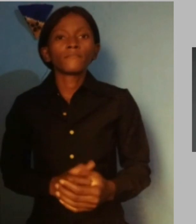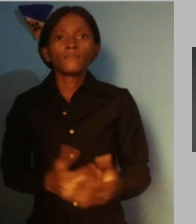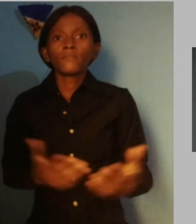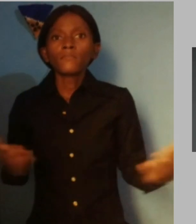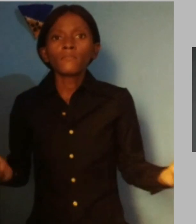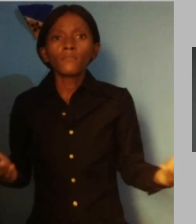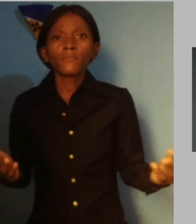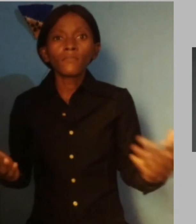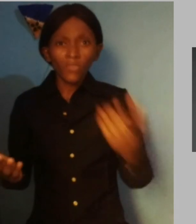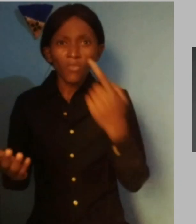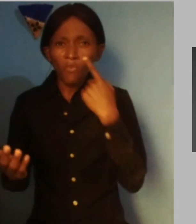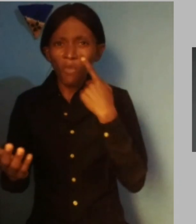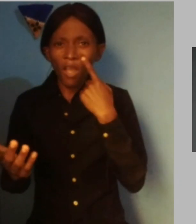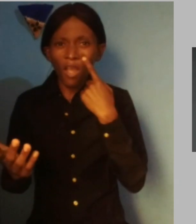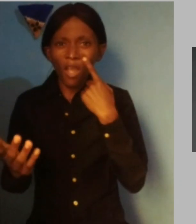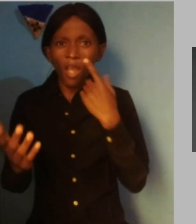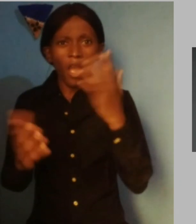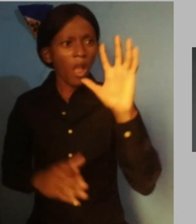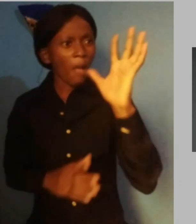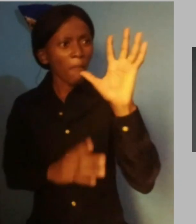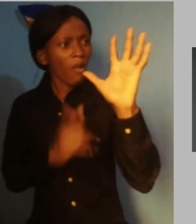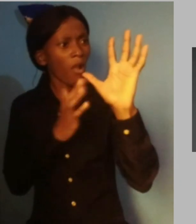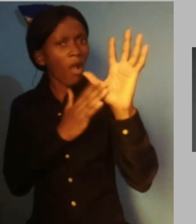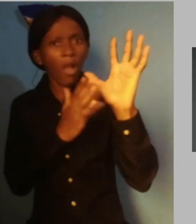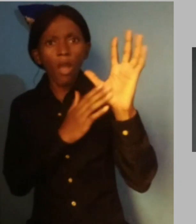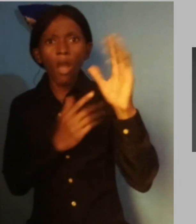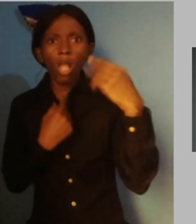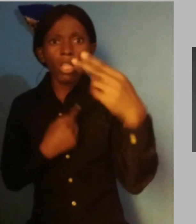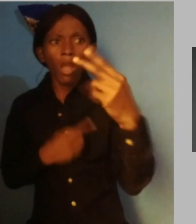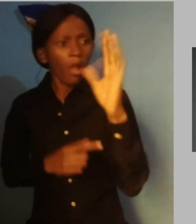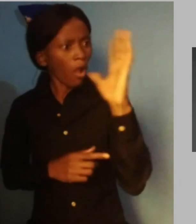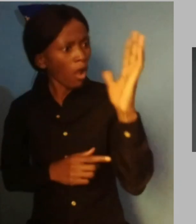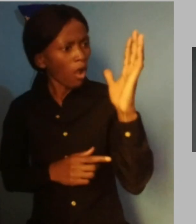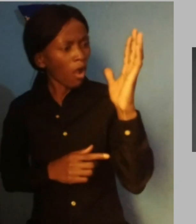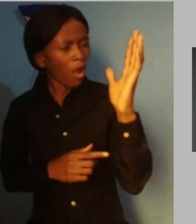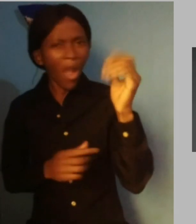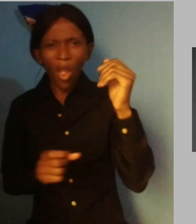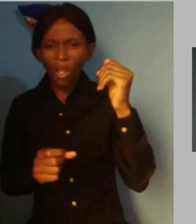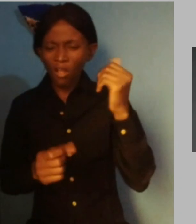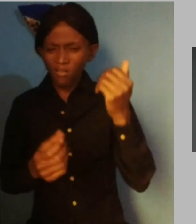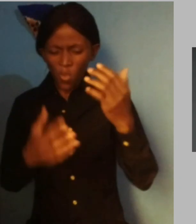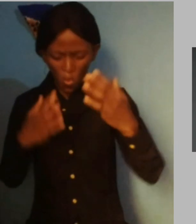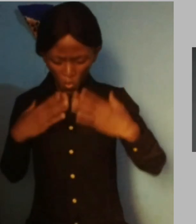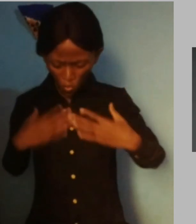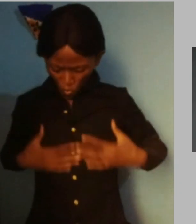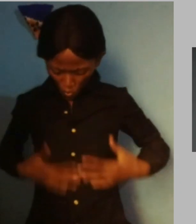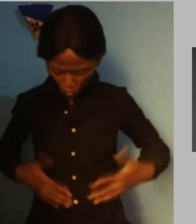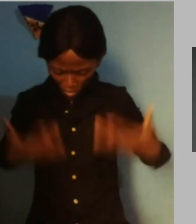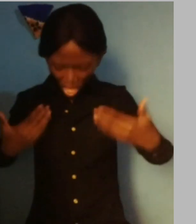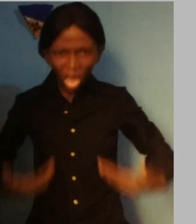Regarde ta main. Attention, notre corps, c'est tout.